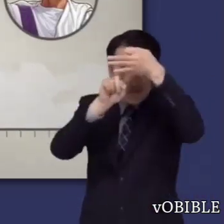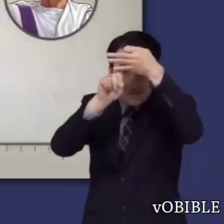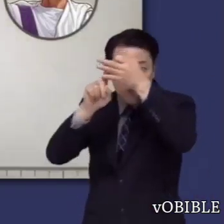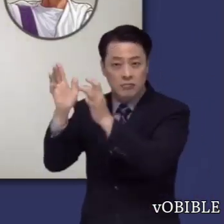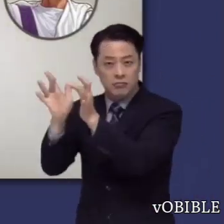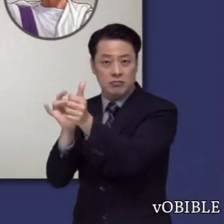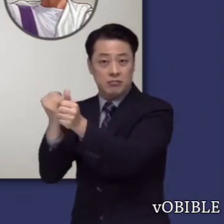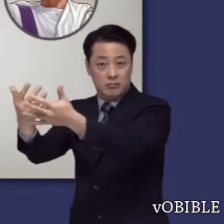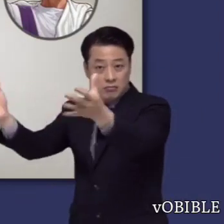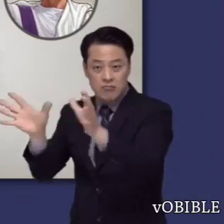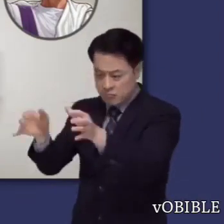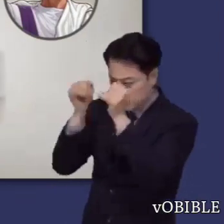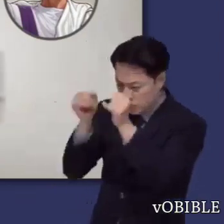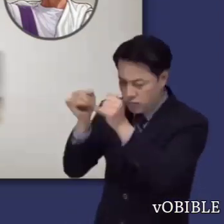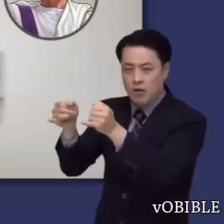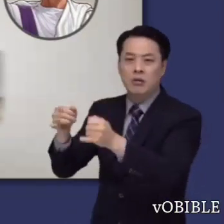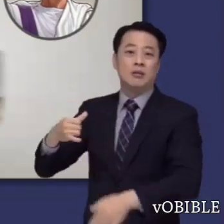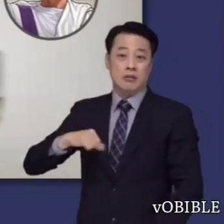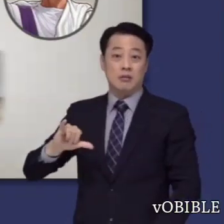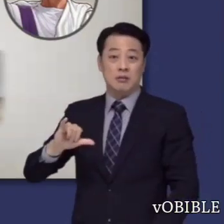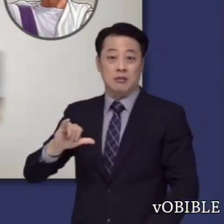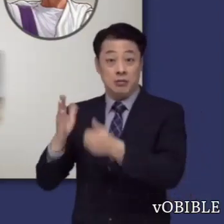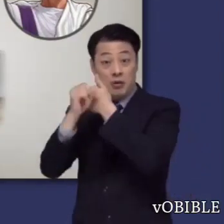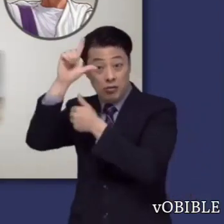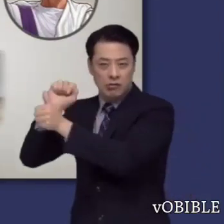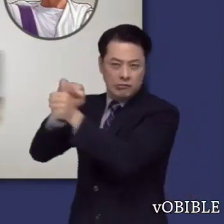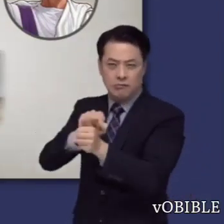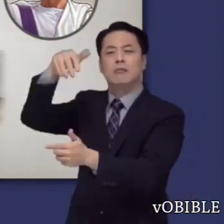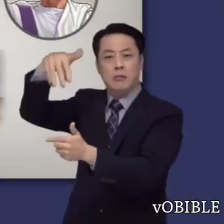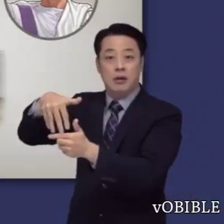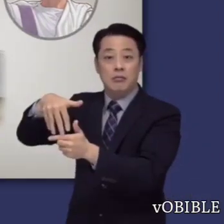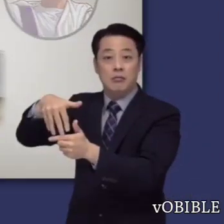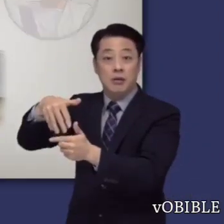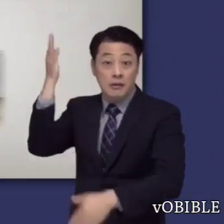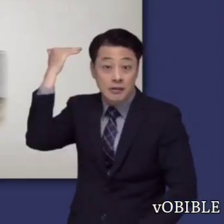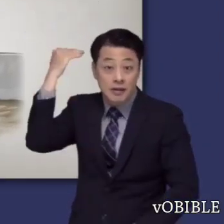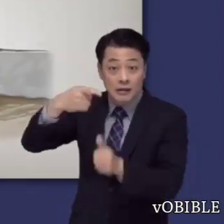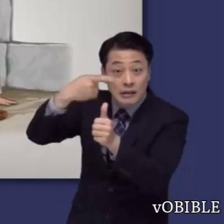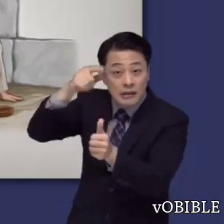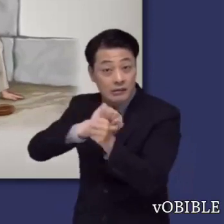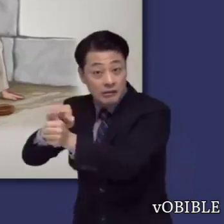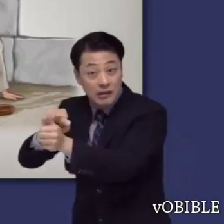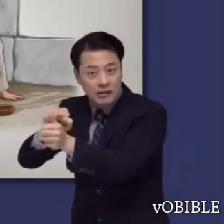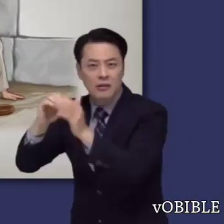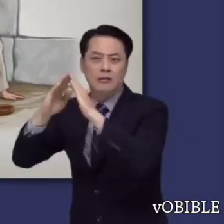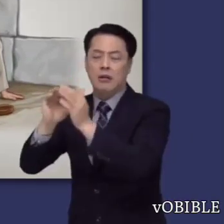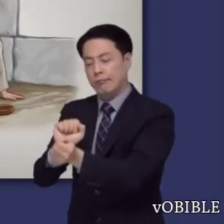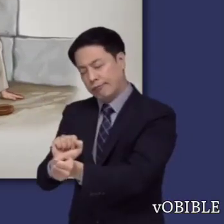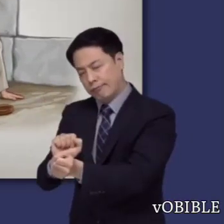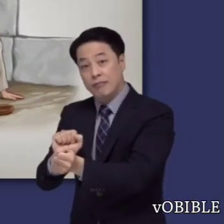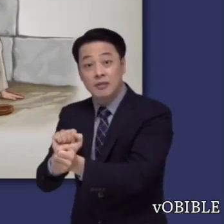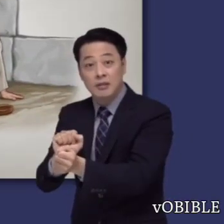帝尼禄已经开始迫害基督徒，保罗再次被囚禁在罗马。